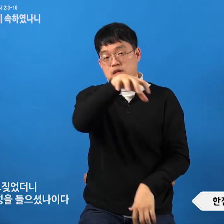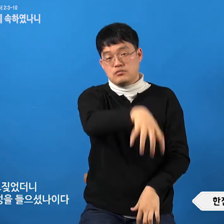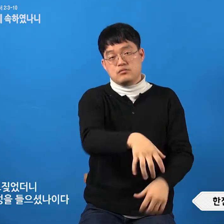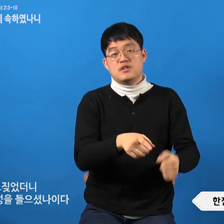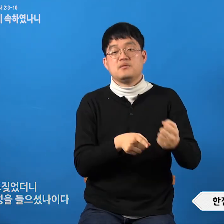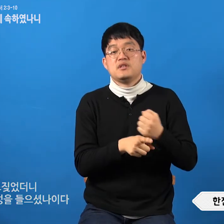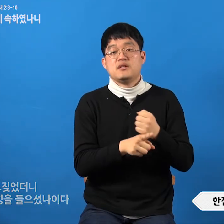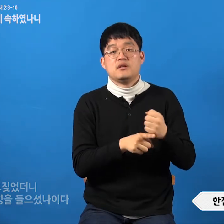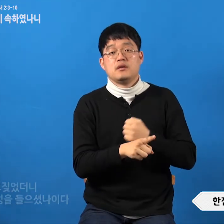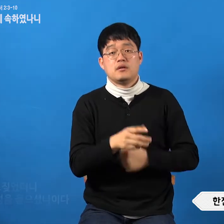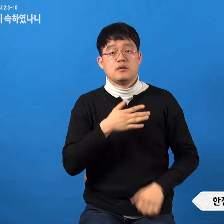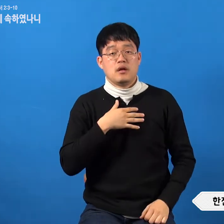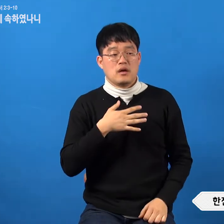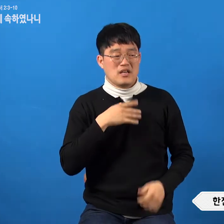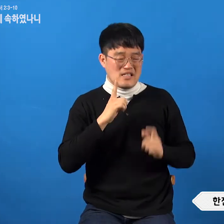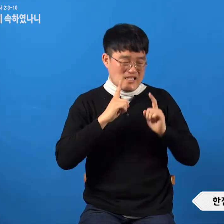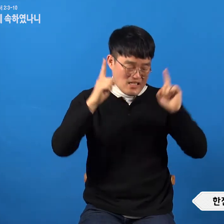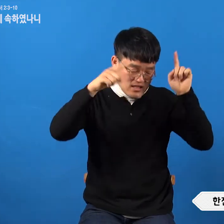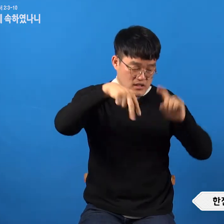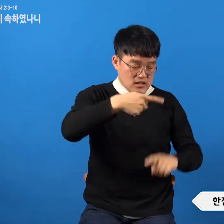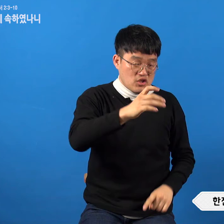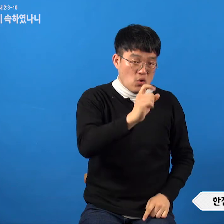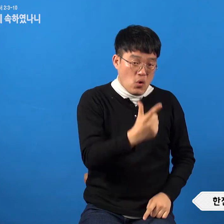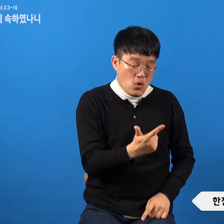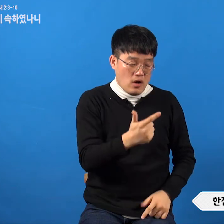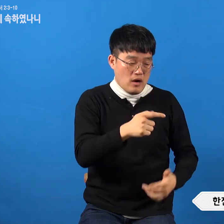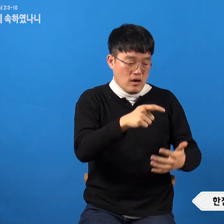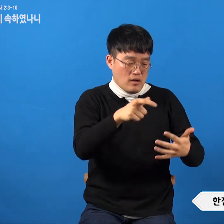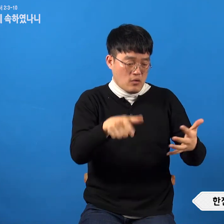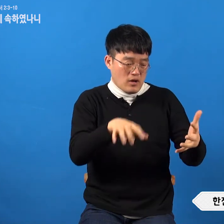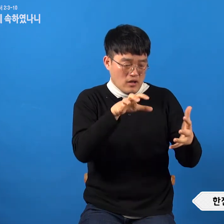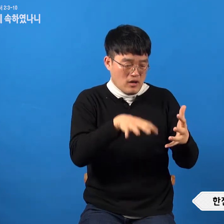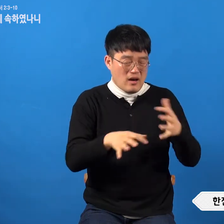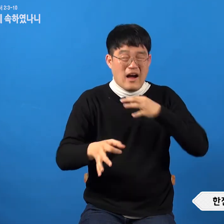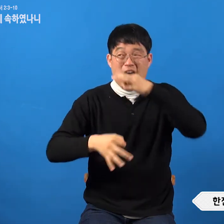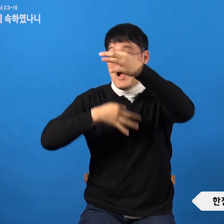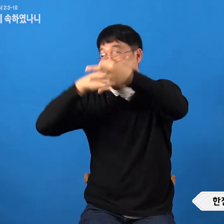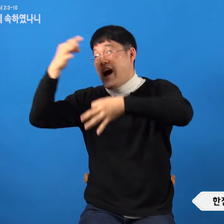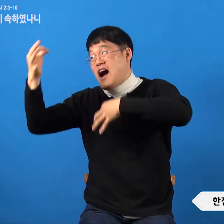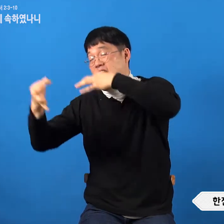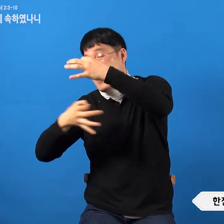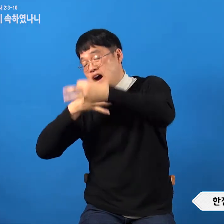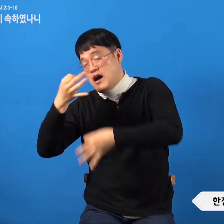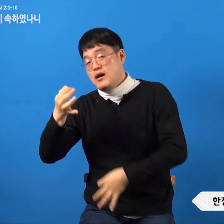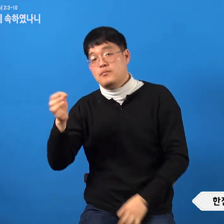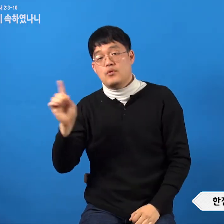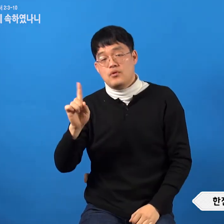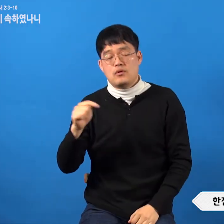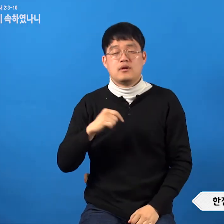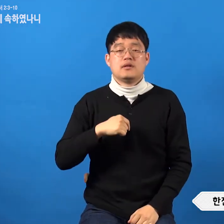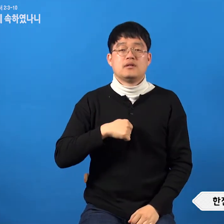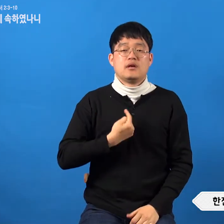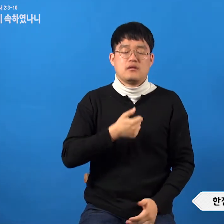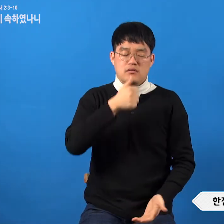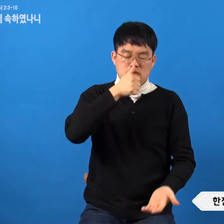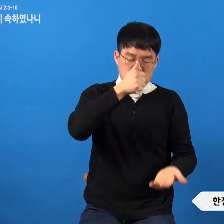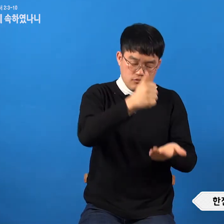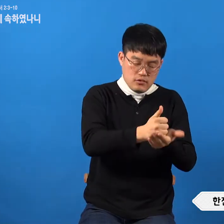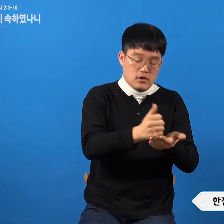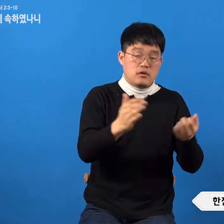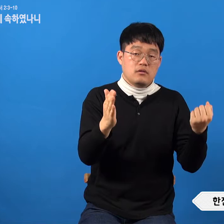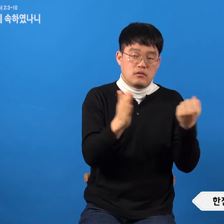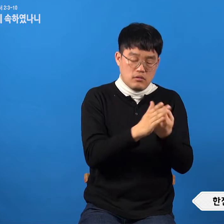의미합니다. 내가 스올의 뱃속에서 부르짖었다 하는 말은 요나가 자기의 죄로